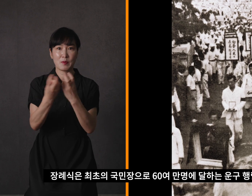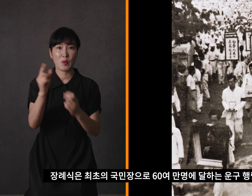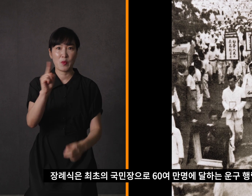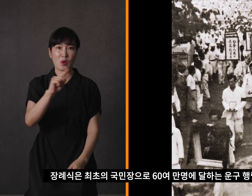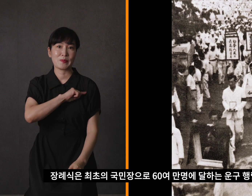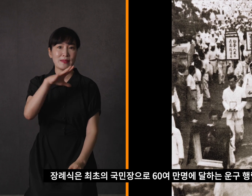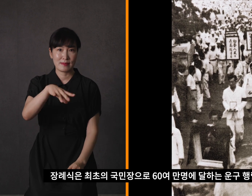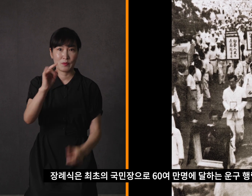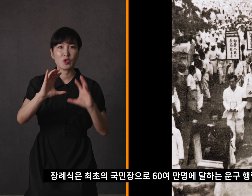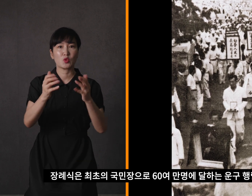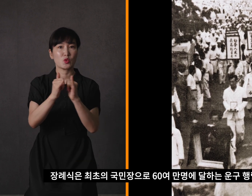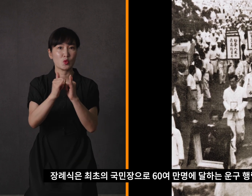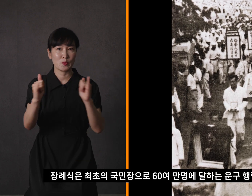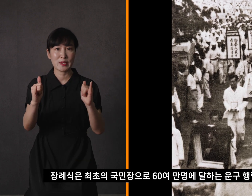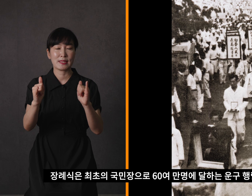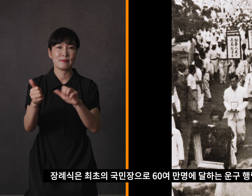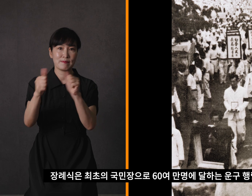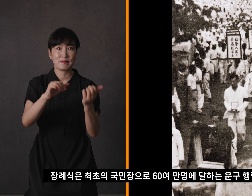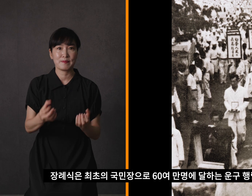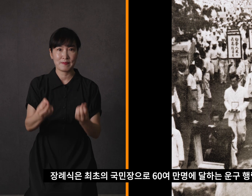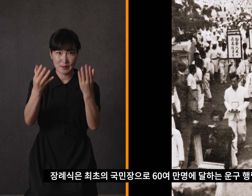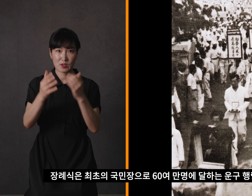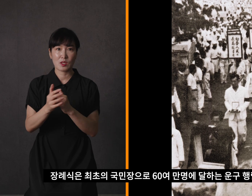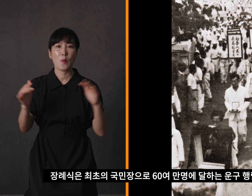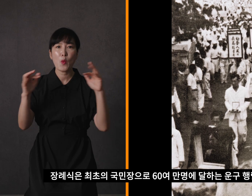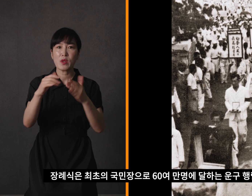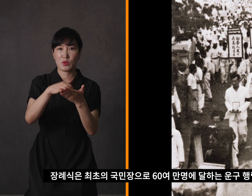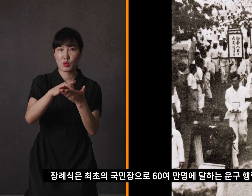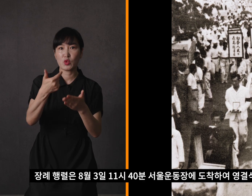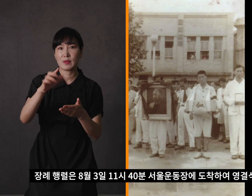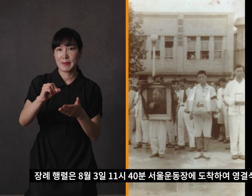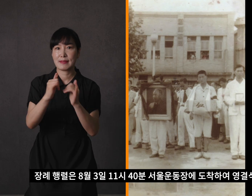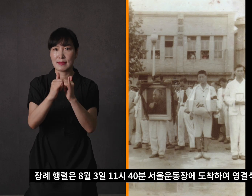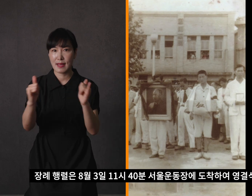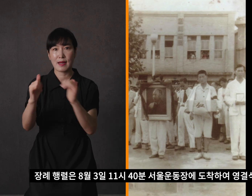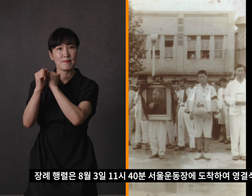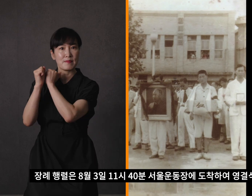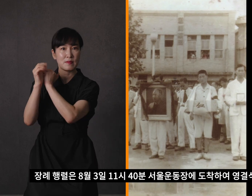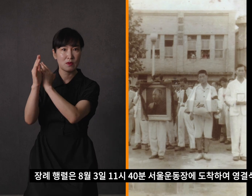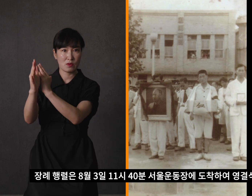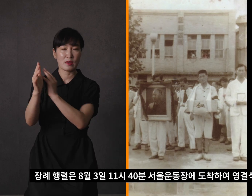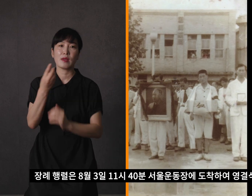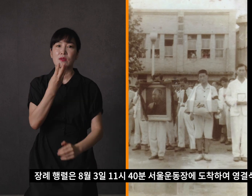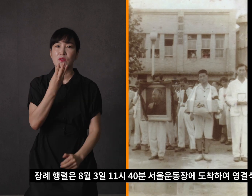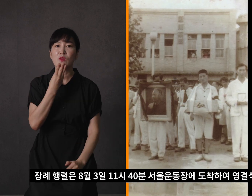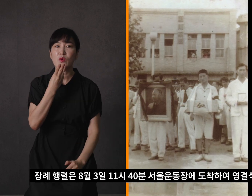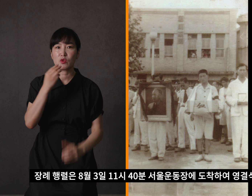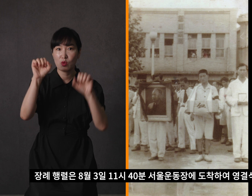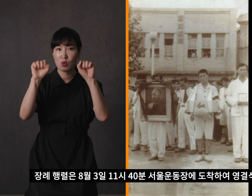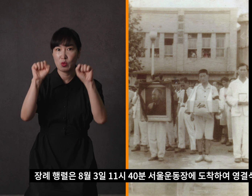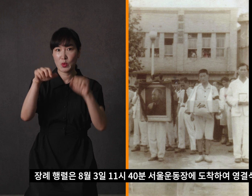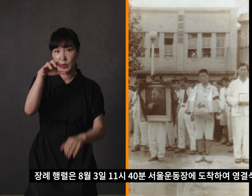장례식은 최초의 국민장으로 60여만 명에 달하는 운구 행렬이 이어졌고 장례 행렬은 8월 3일